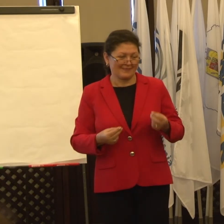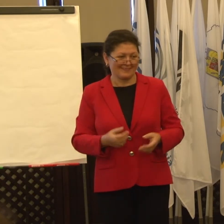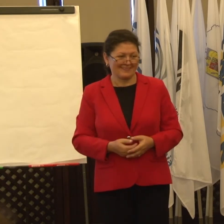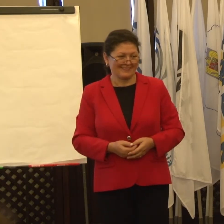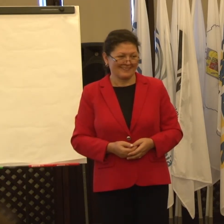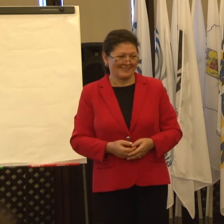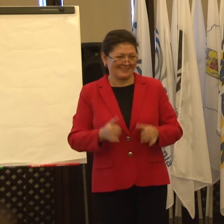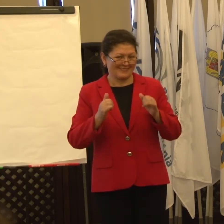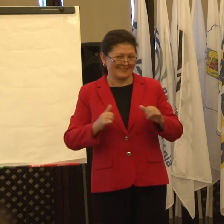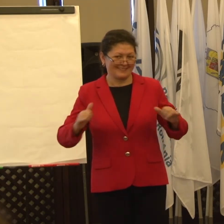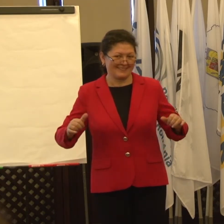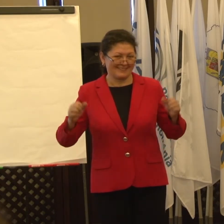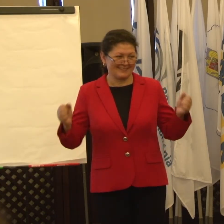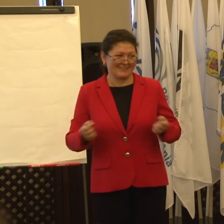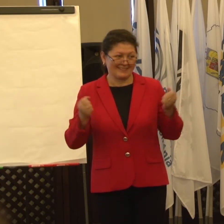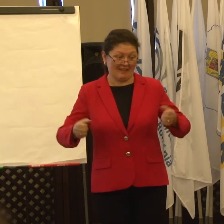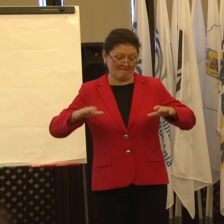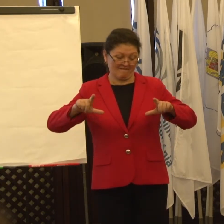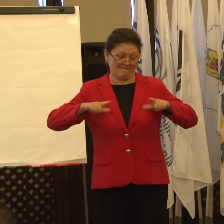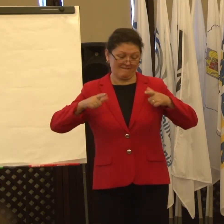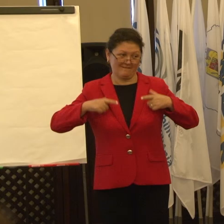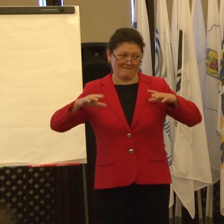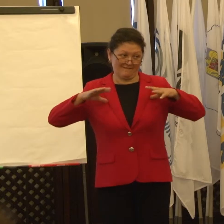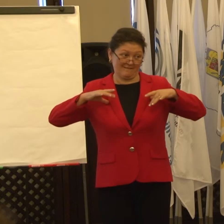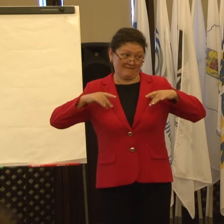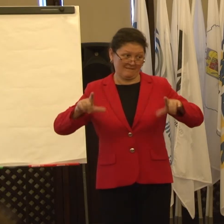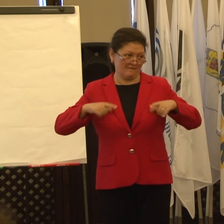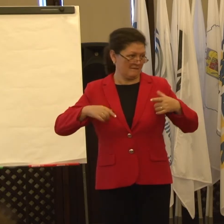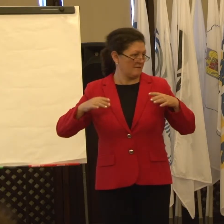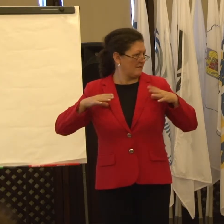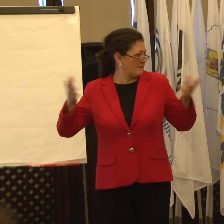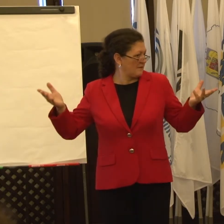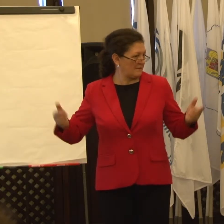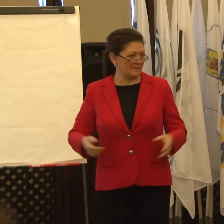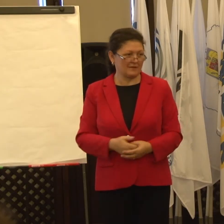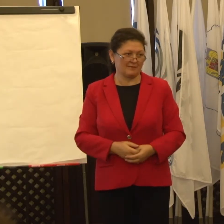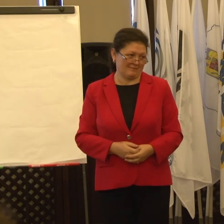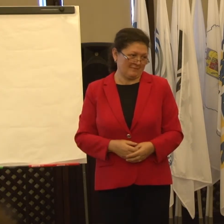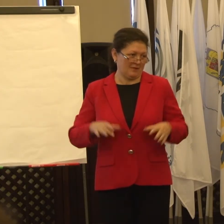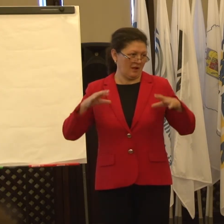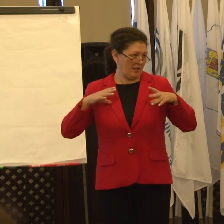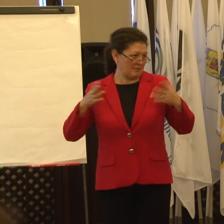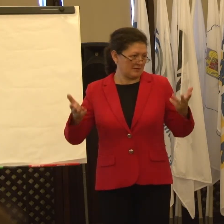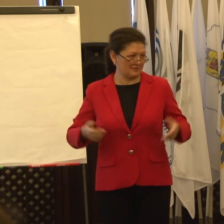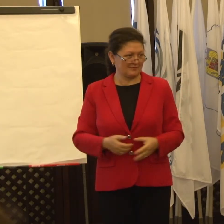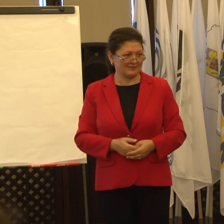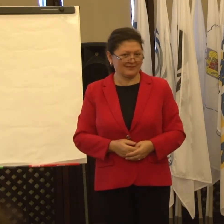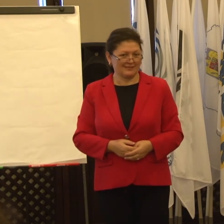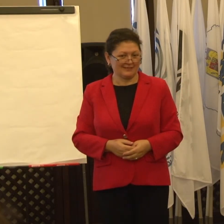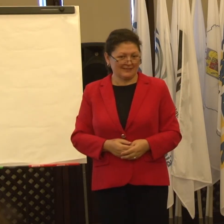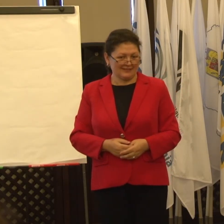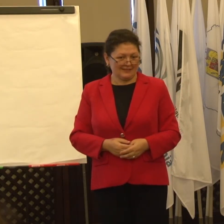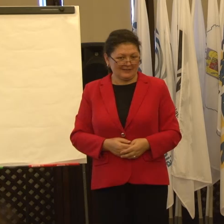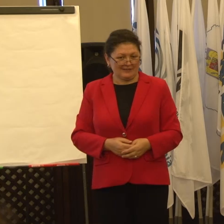viață independentă. Nu? Pentru că rupt de familie, nu? Duci într-o tot o